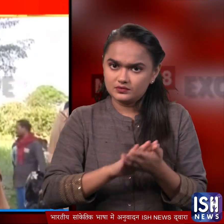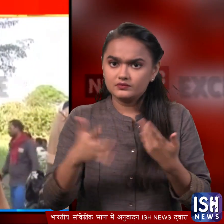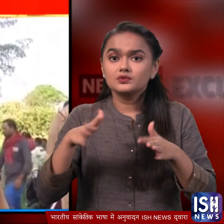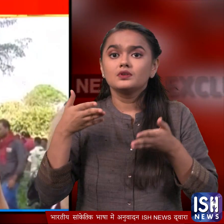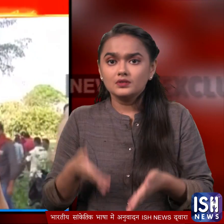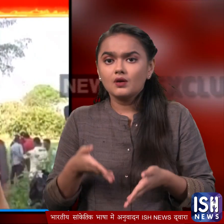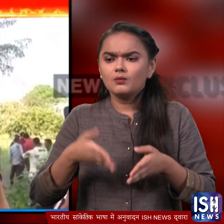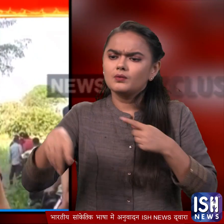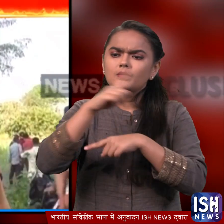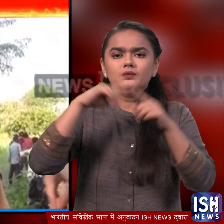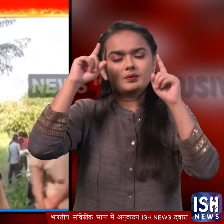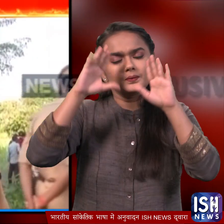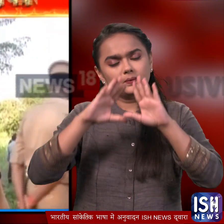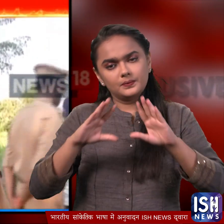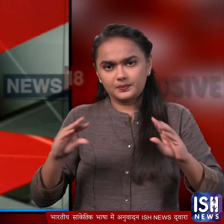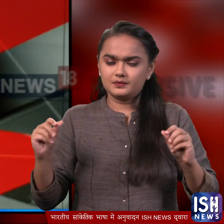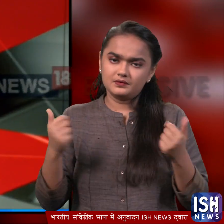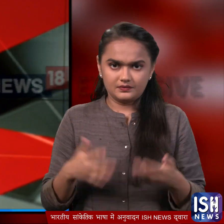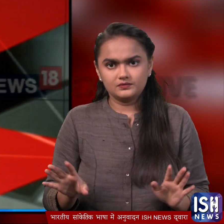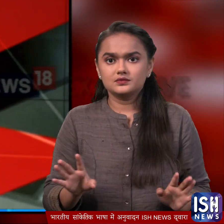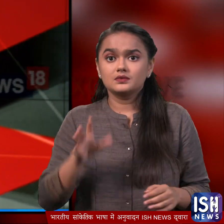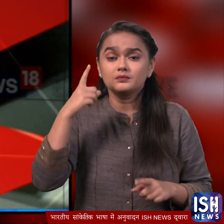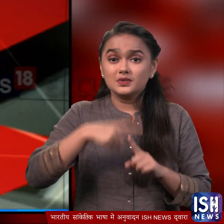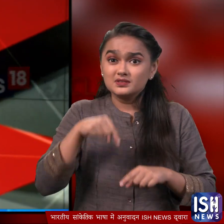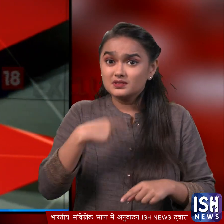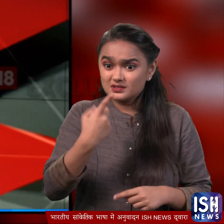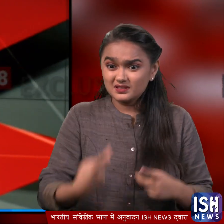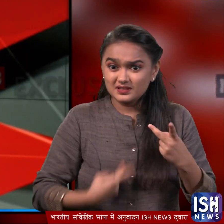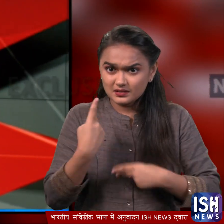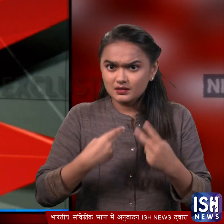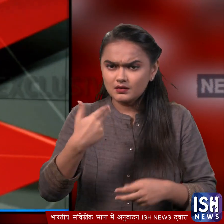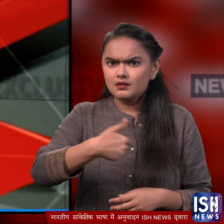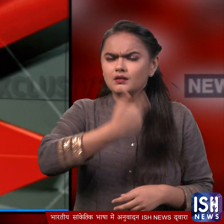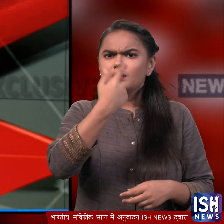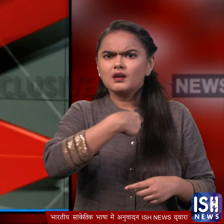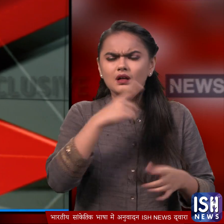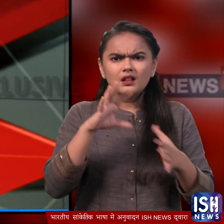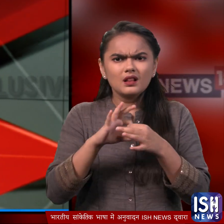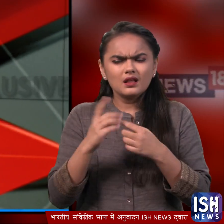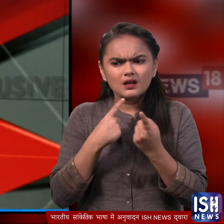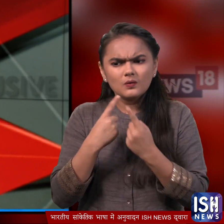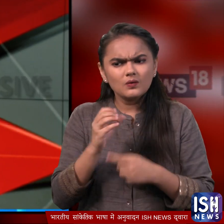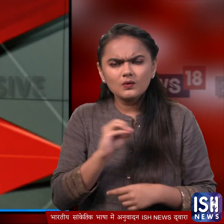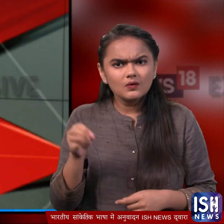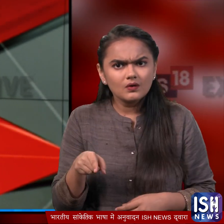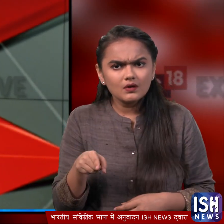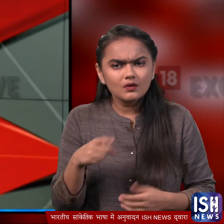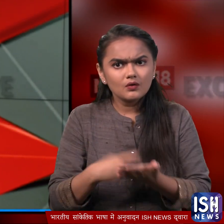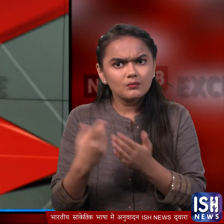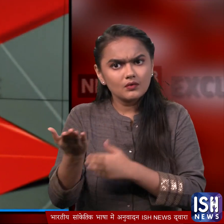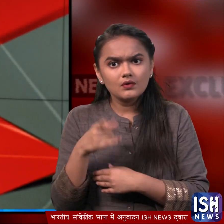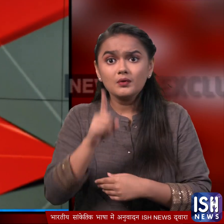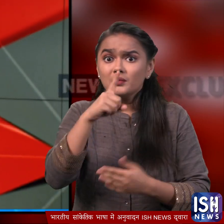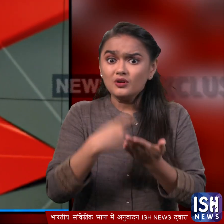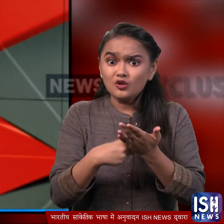बाद यहाँ पे मौके पर शांति है। और दावा किया कि पोस्टमार्टम रिपोर्ट में गोली लगने की बात का जिक्र नहीं है। हालांकि जो